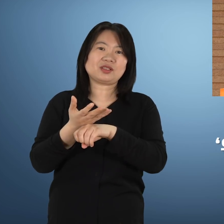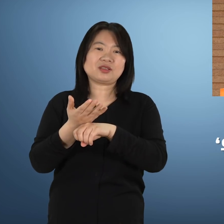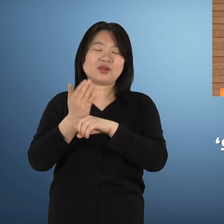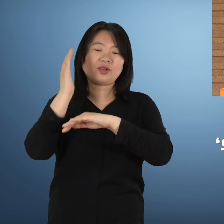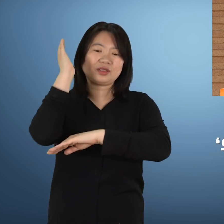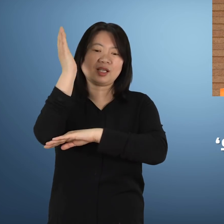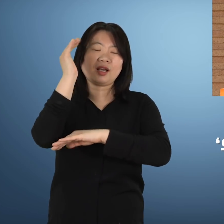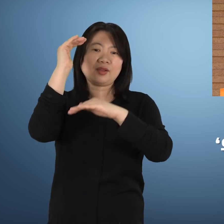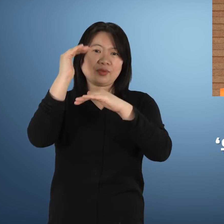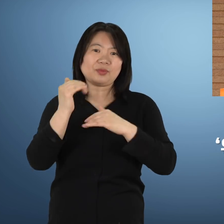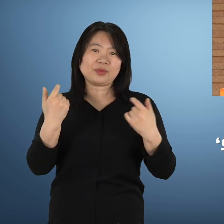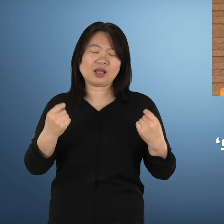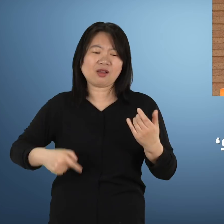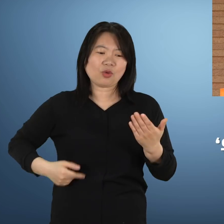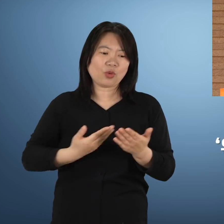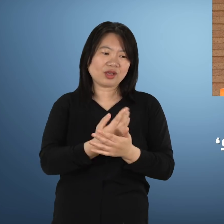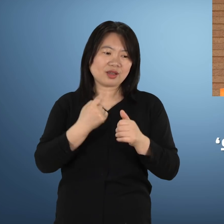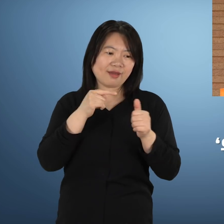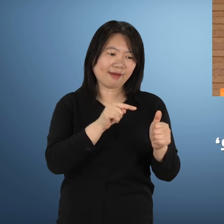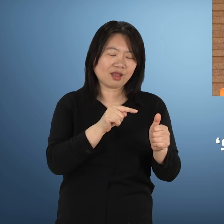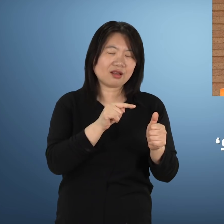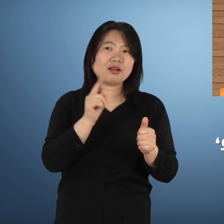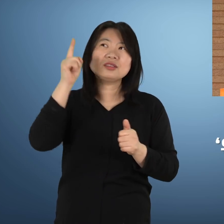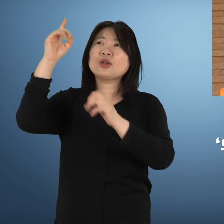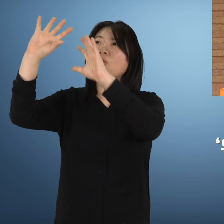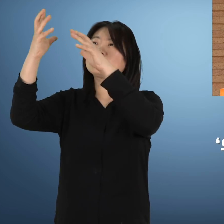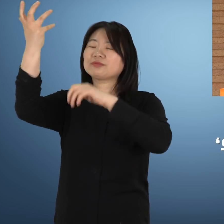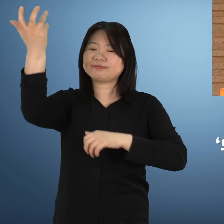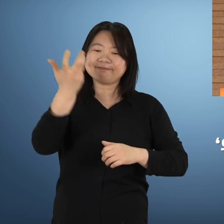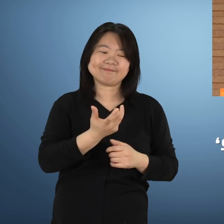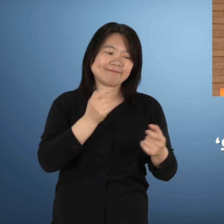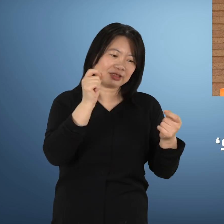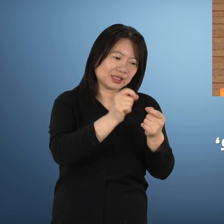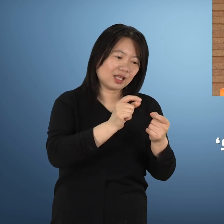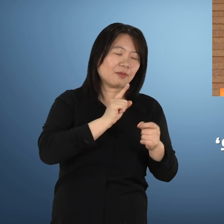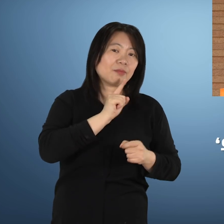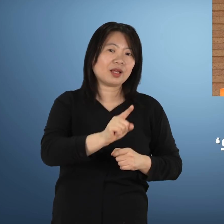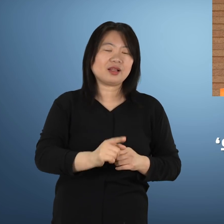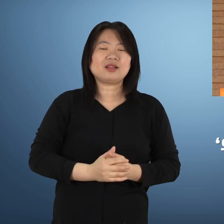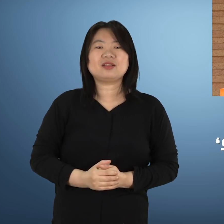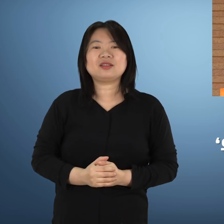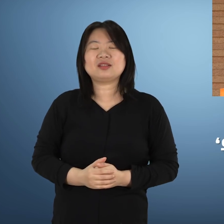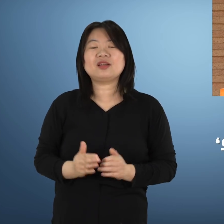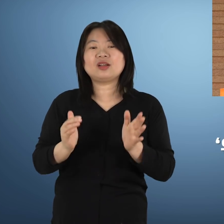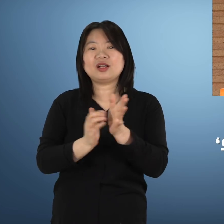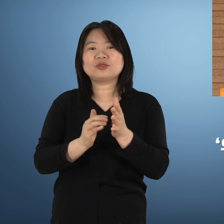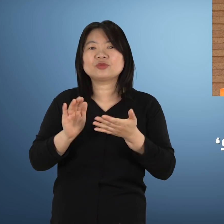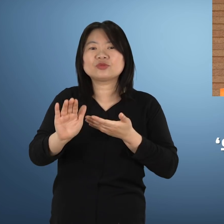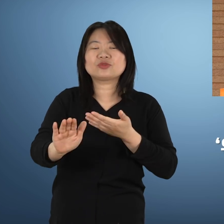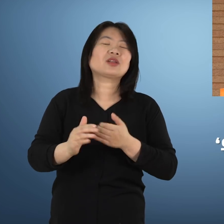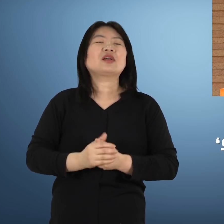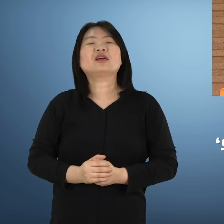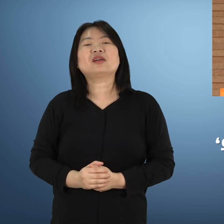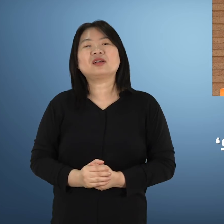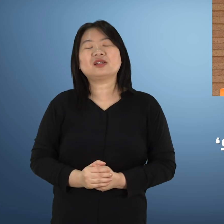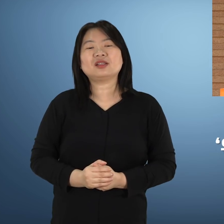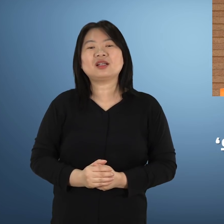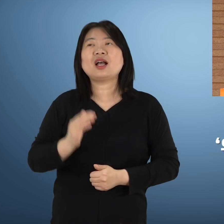합니다. 회개하라, 천국이 가까웠느니라. 자, 그리고 나서